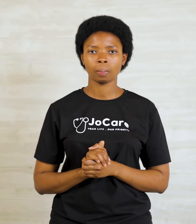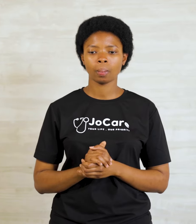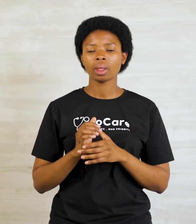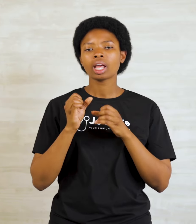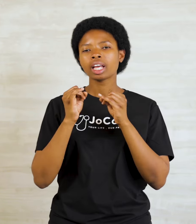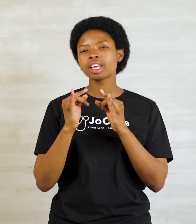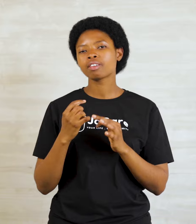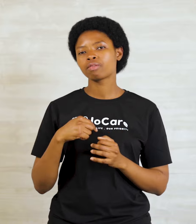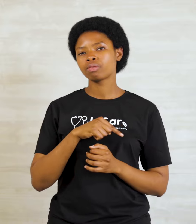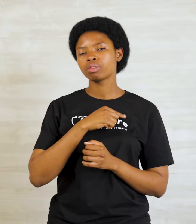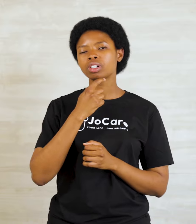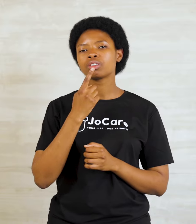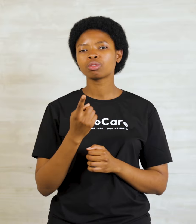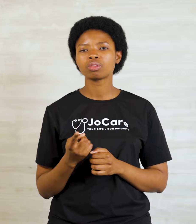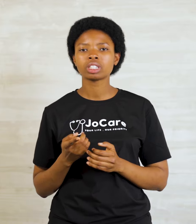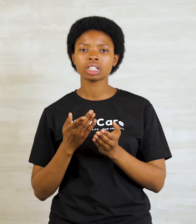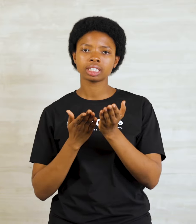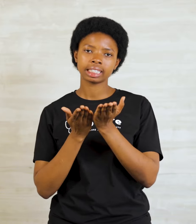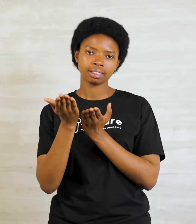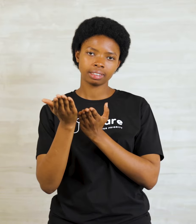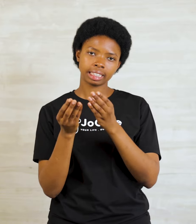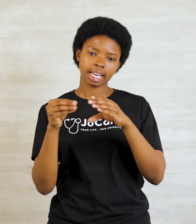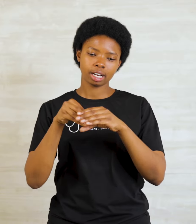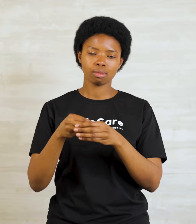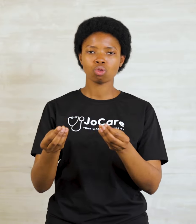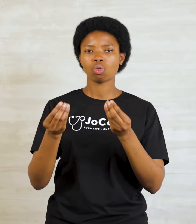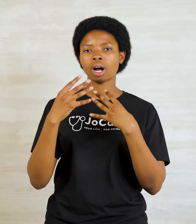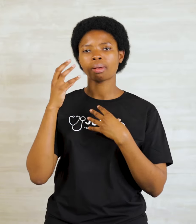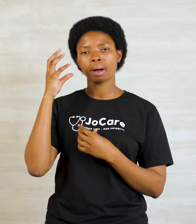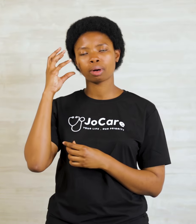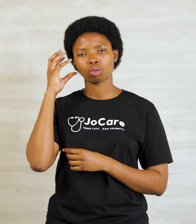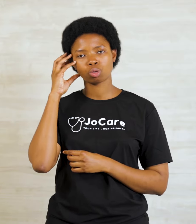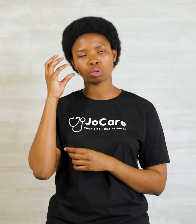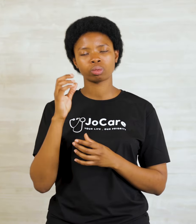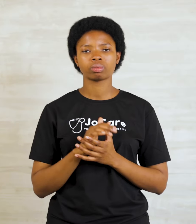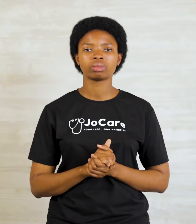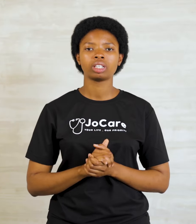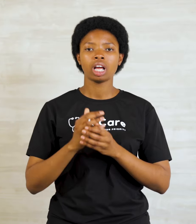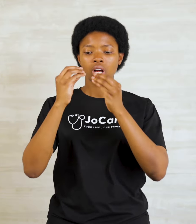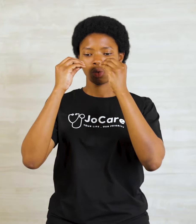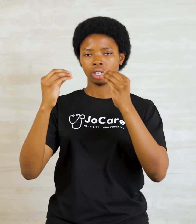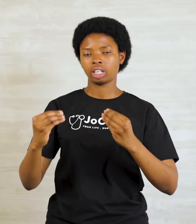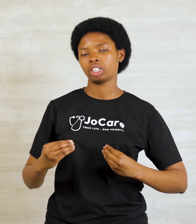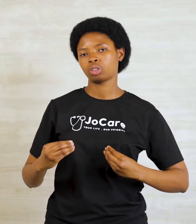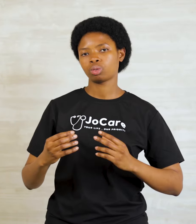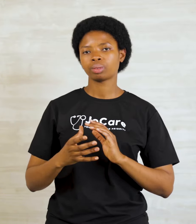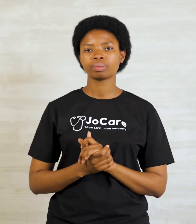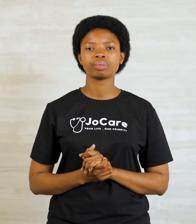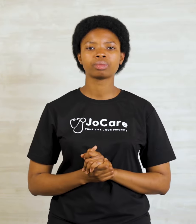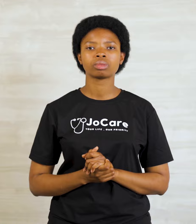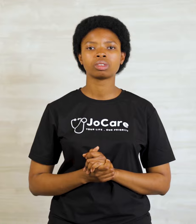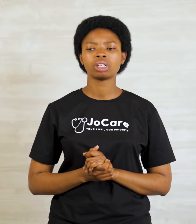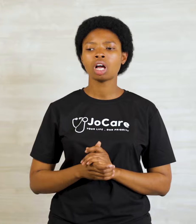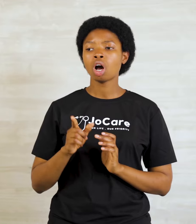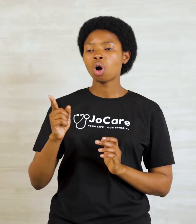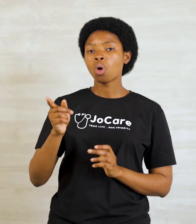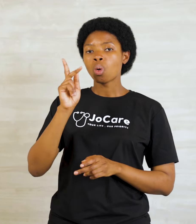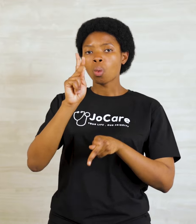Ubundi iyo tuvuze serivisi harimo no guhabwa amakuru, kwigishwa. Yego. Ku bantu bafite